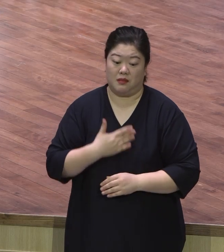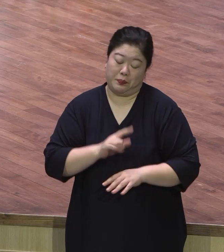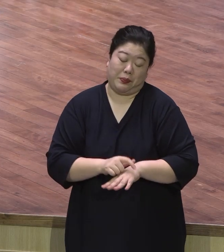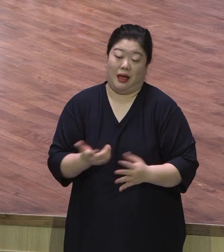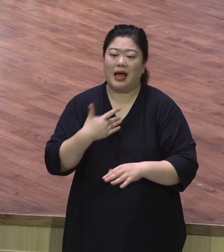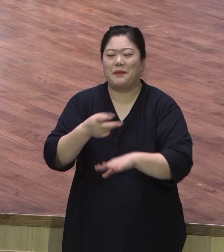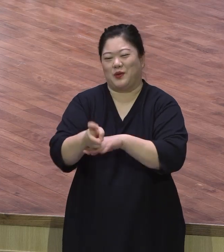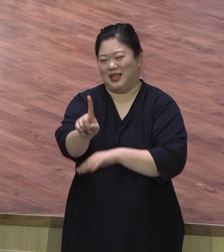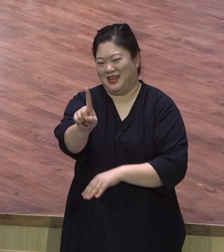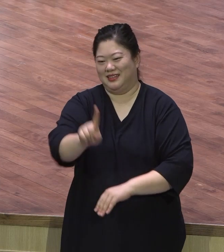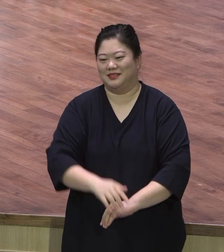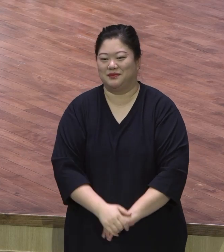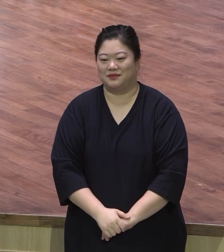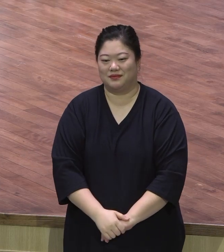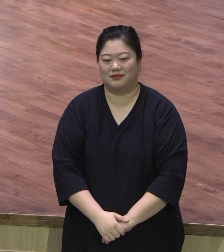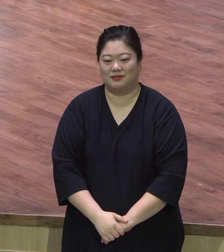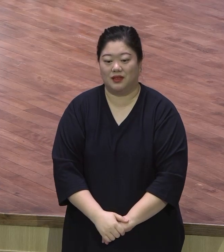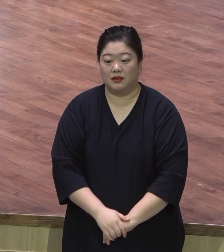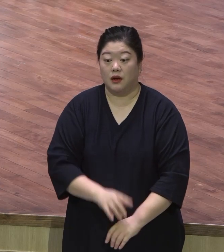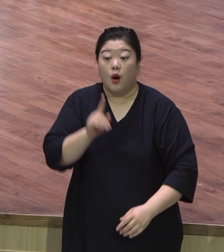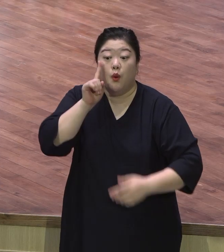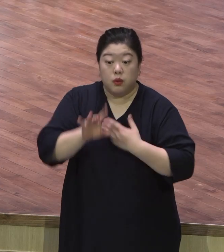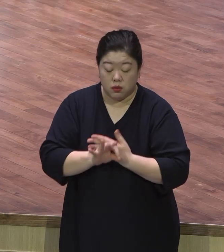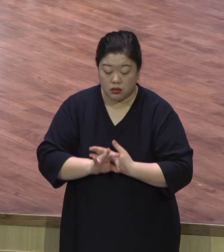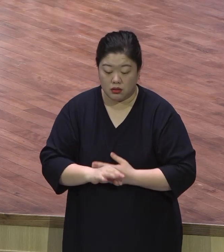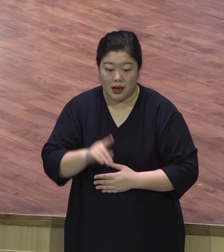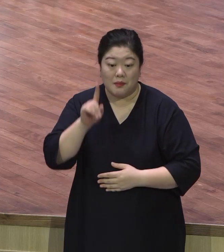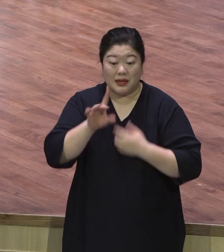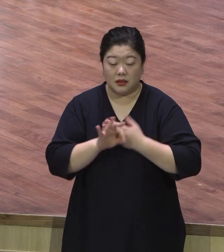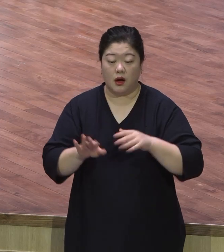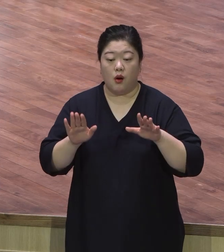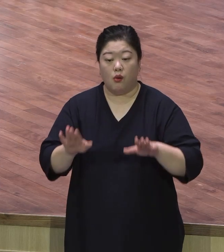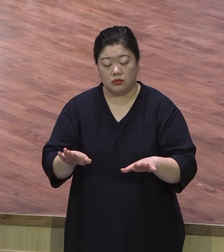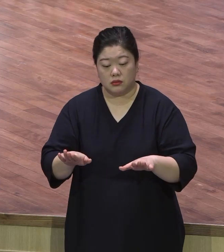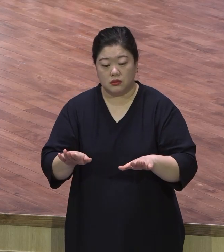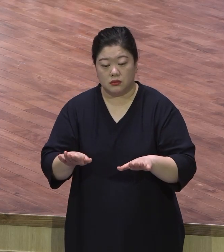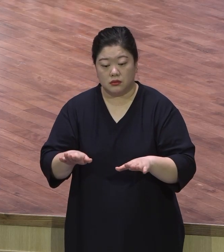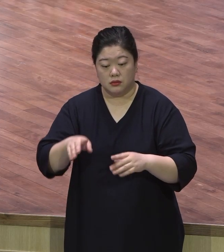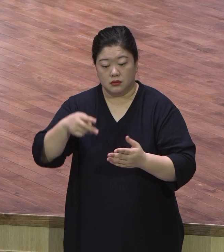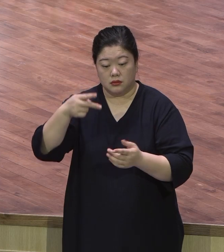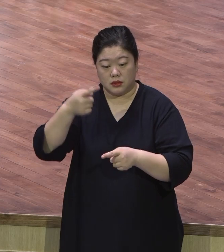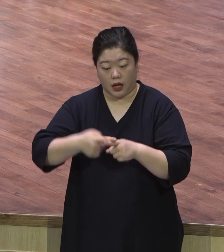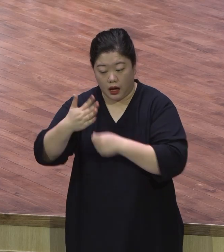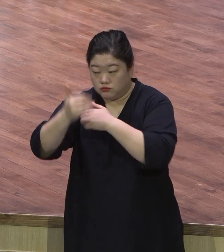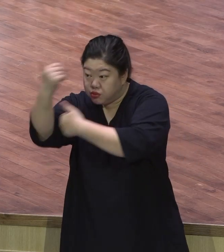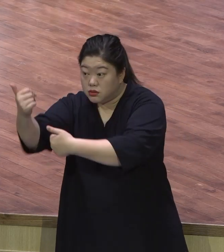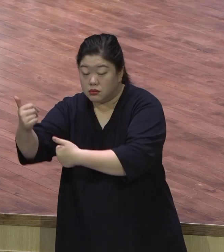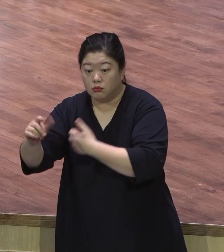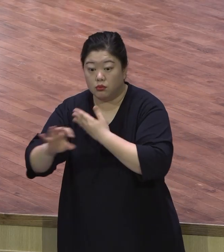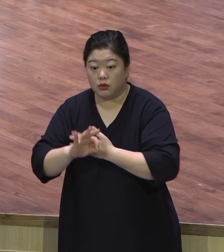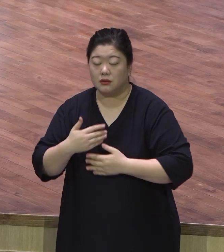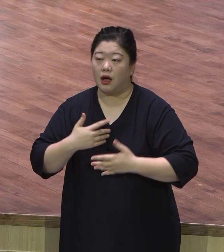오늘 주님 부르면 아무 미일상 없어요. 조용히 그냥 할렐루야 하고 가는 거예요.